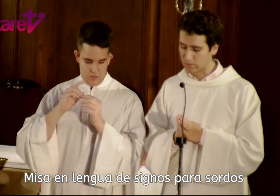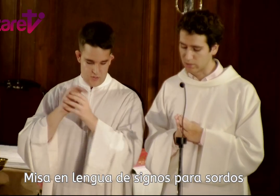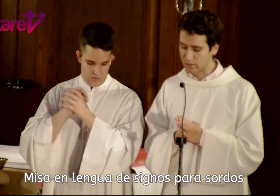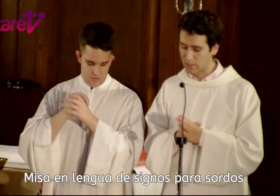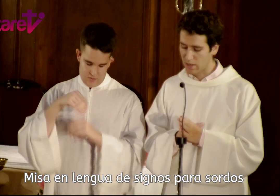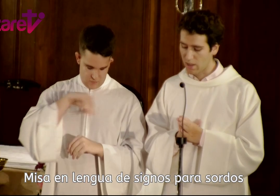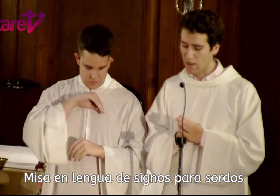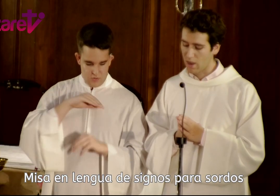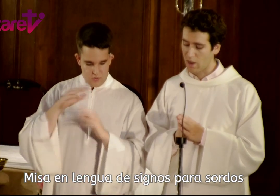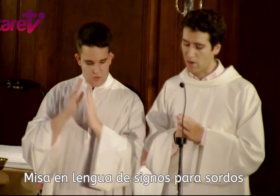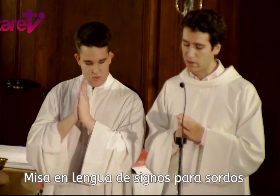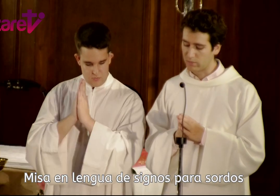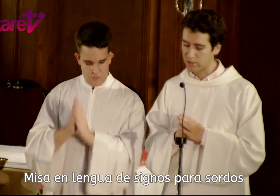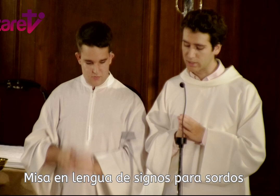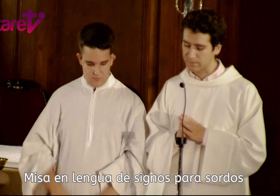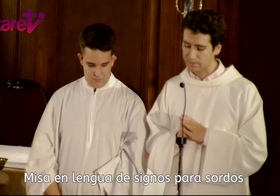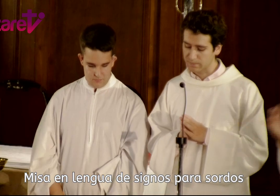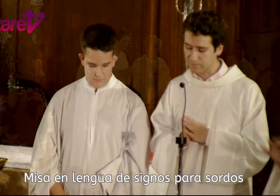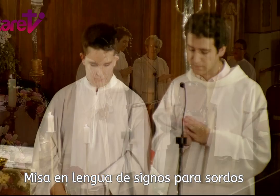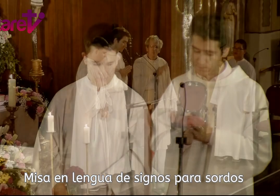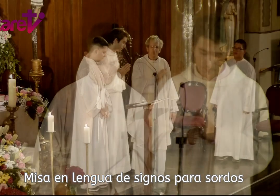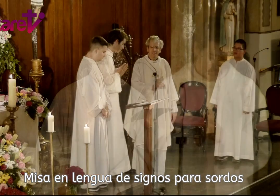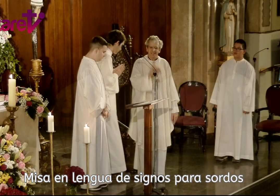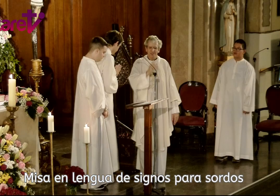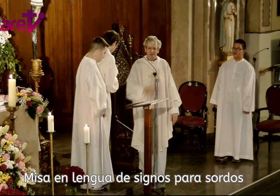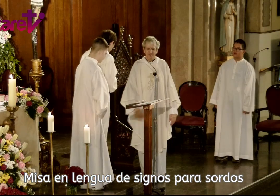difuntos. Oremos. Te lo pedimos, Señor.